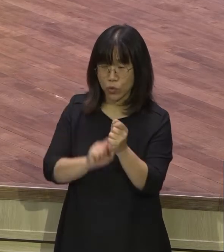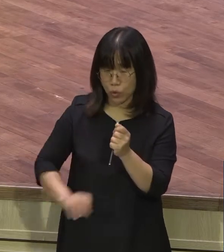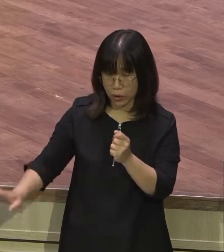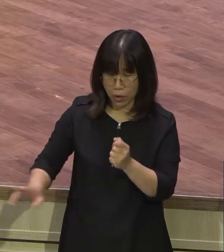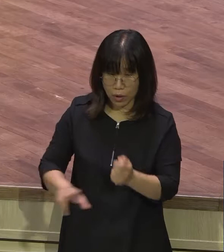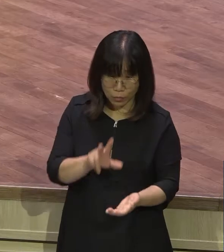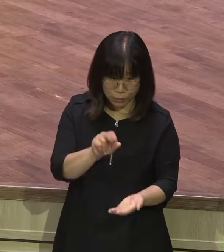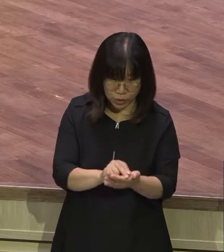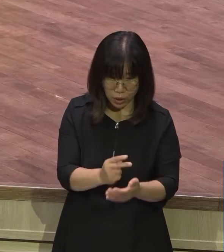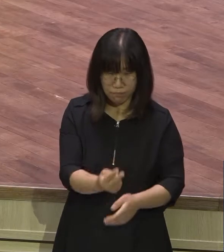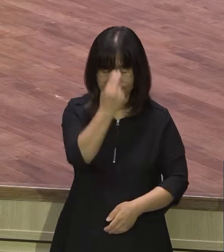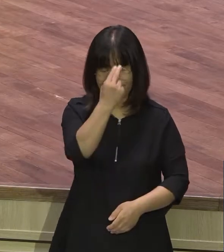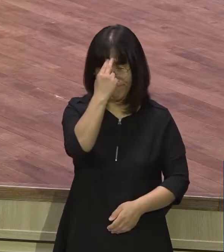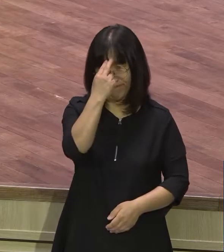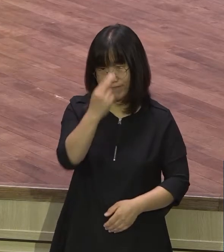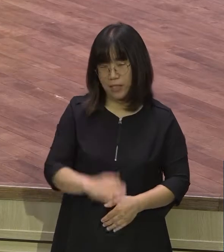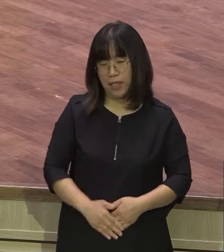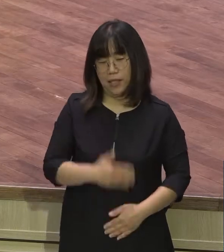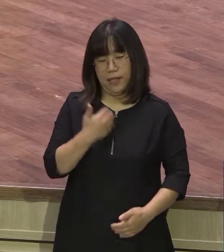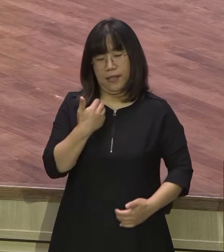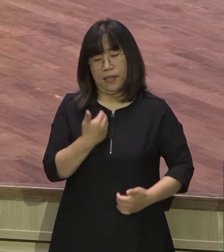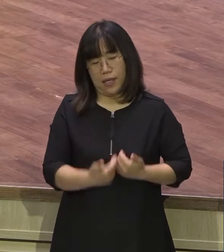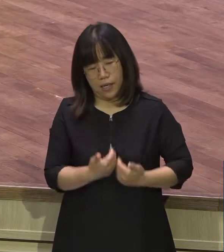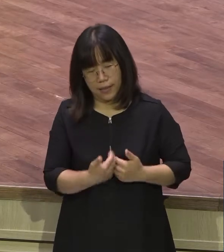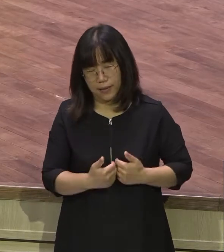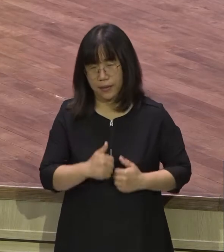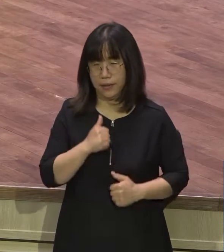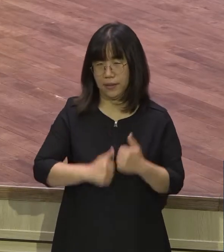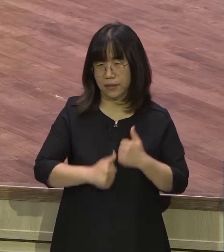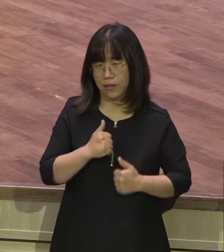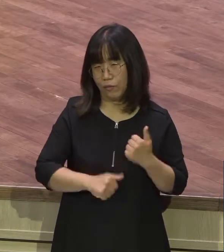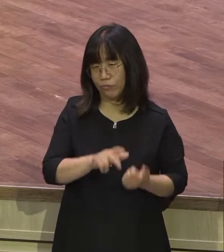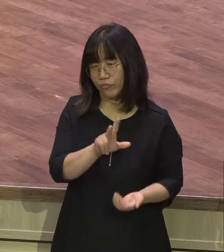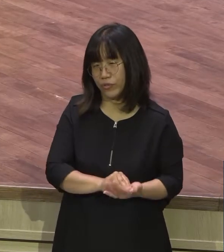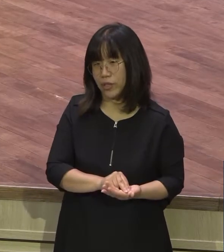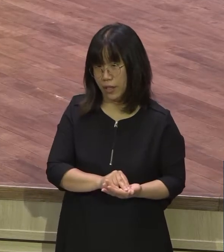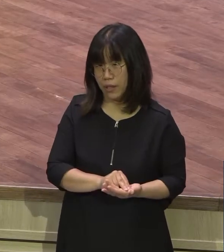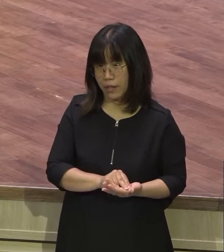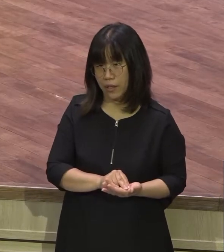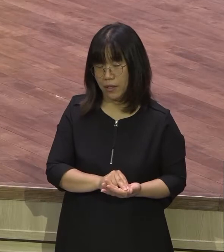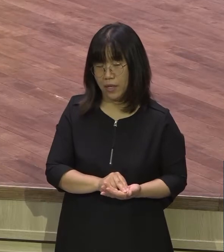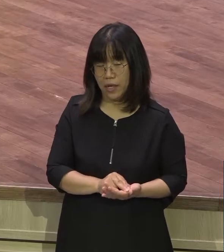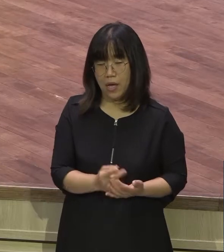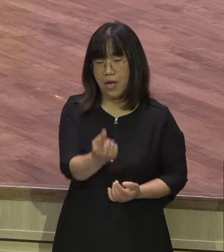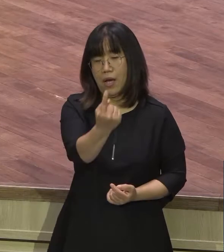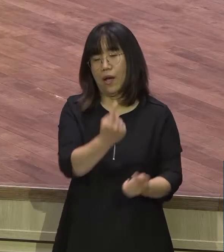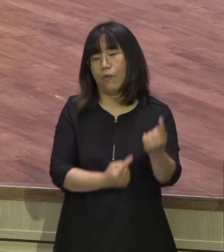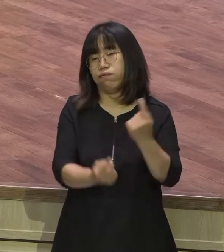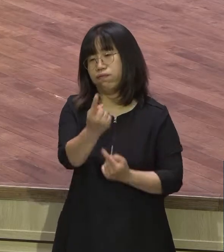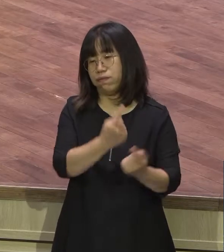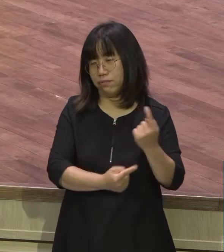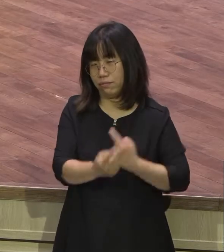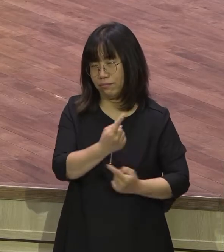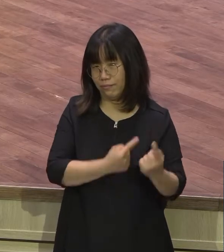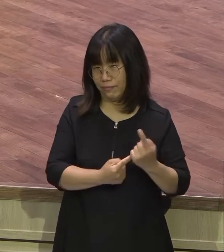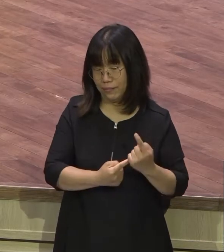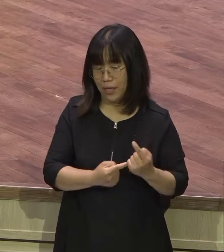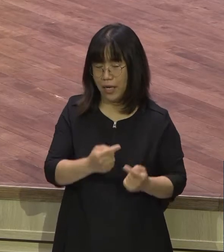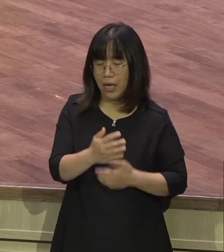문제가 문제가 되는 거예요. 갈등이 오고 시험이 오고 문제가 전부 다 말씀